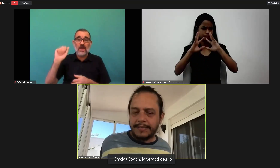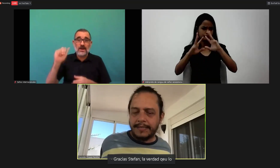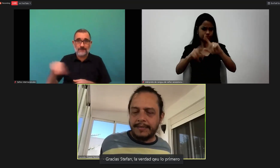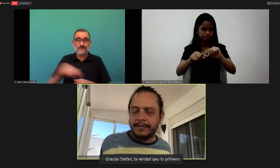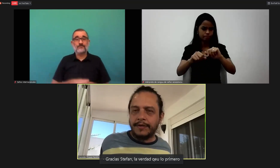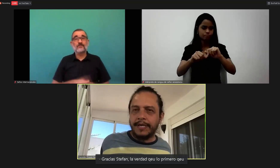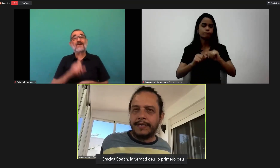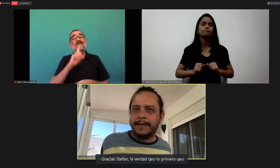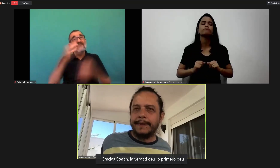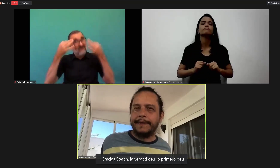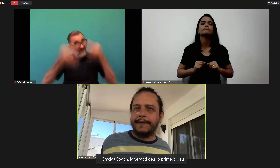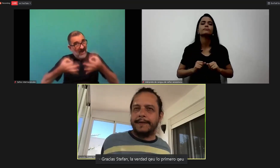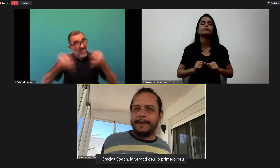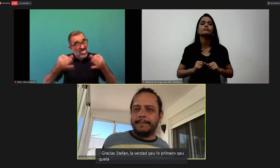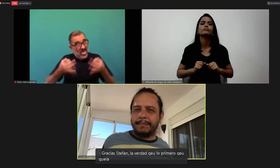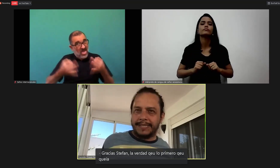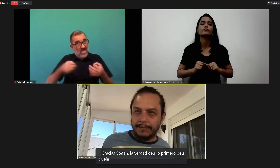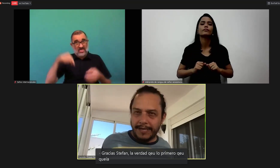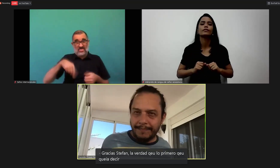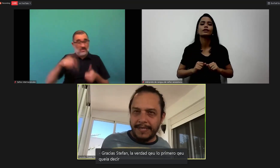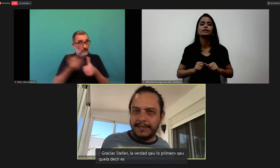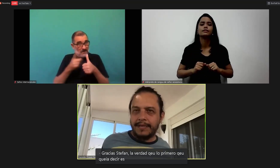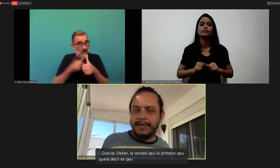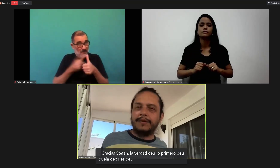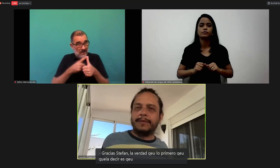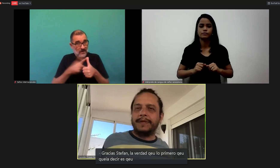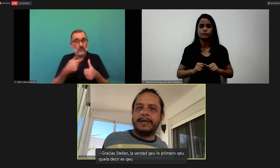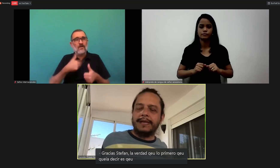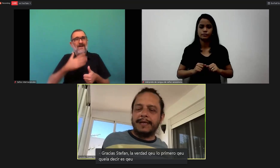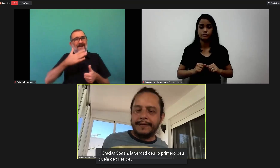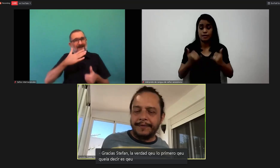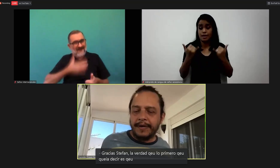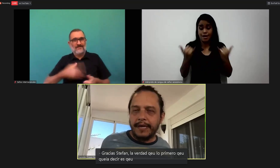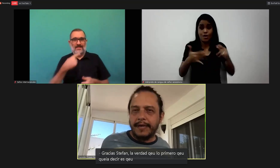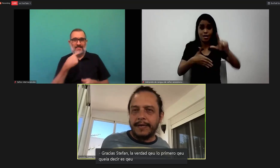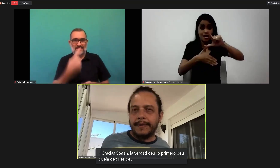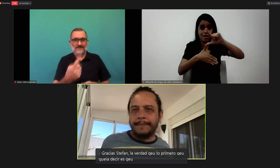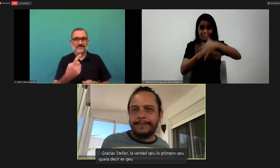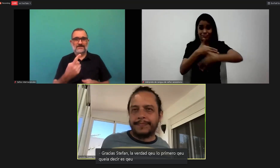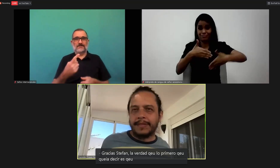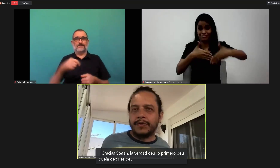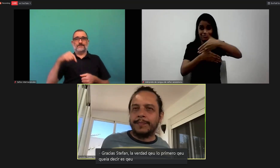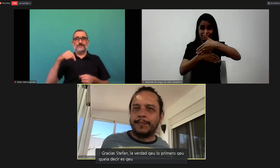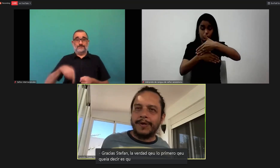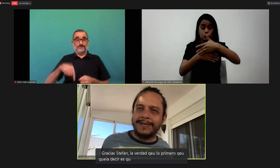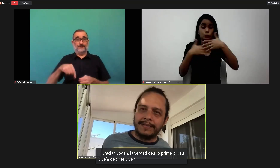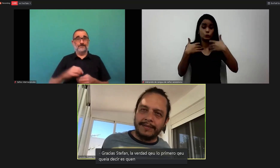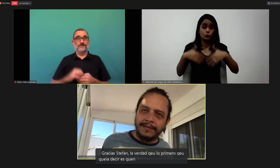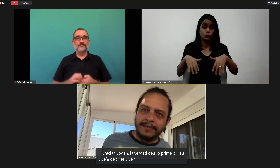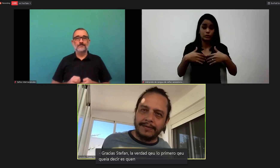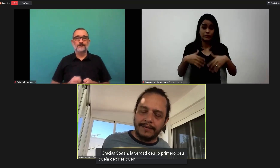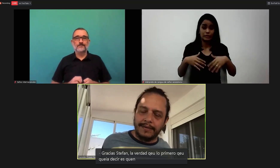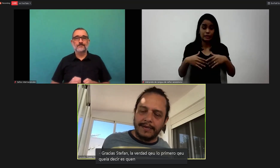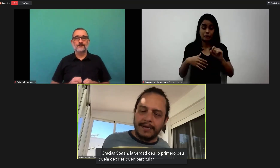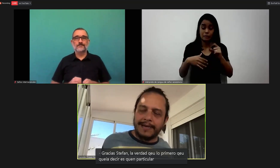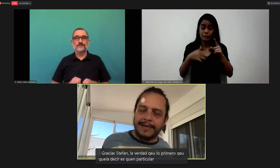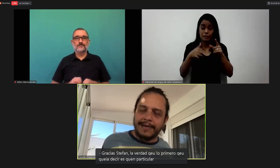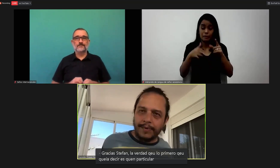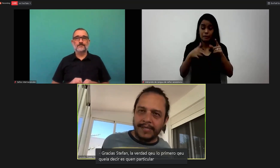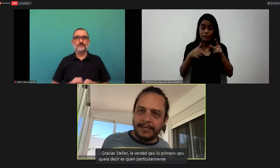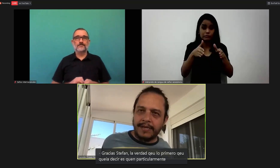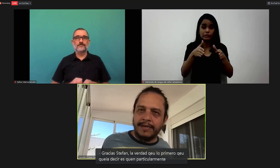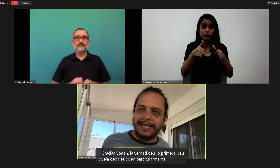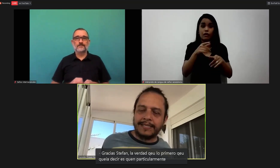decir en este sentido es que particularmente en Latinoamérica y el Caribe no se pueden escindir en